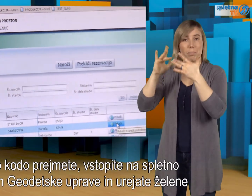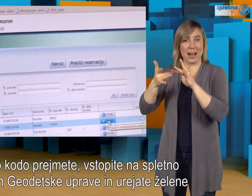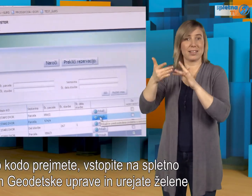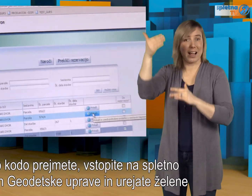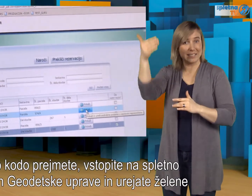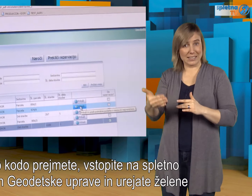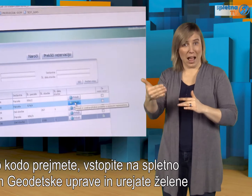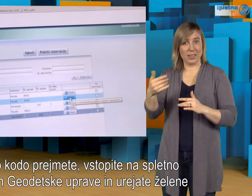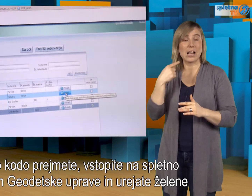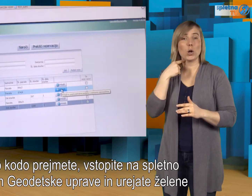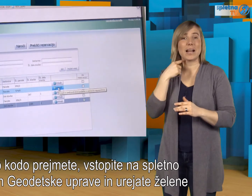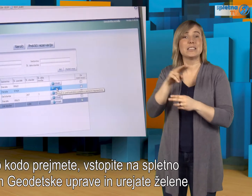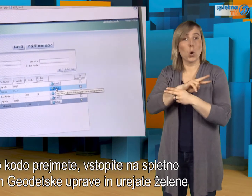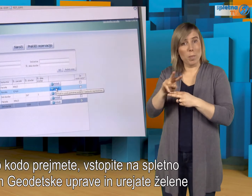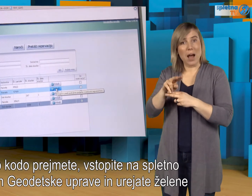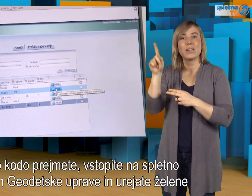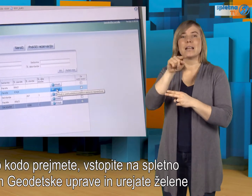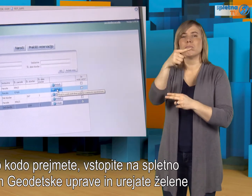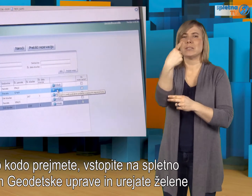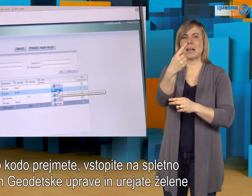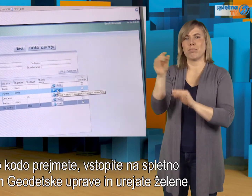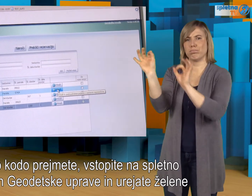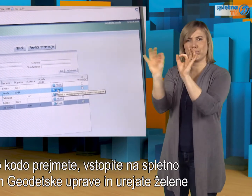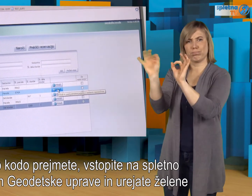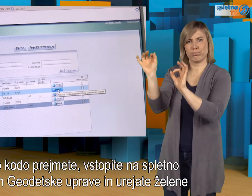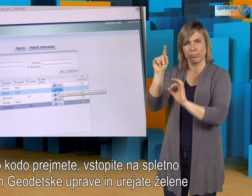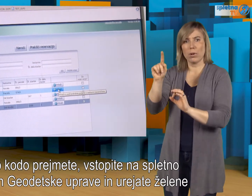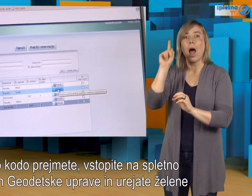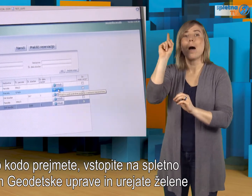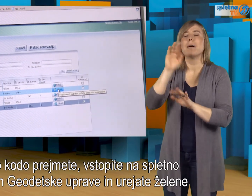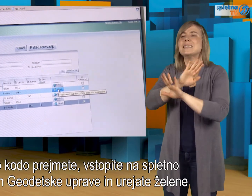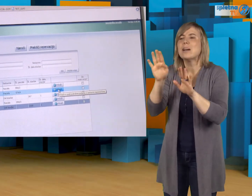uprave in urejate želene podatke za točno določeno nepremičnino.